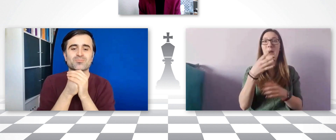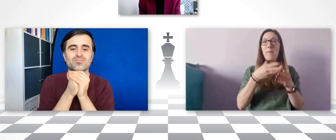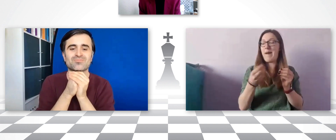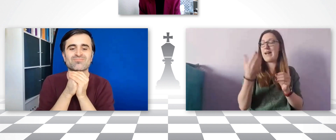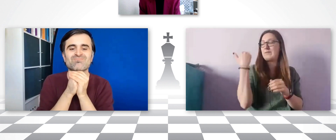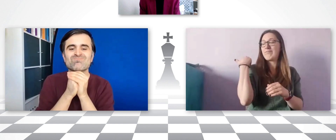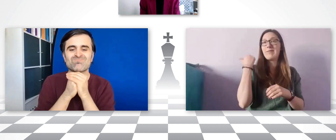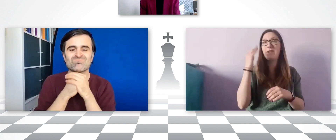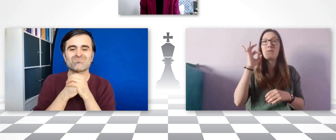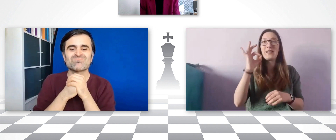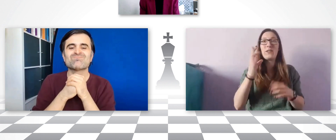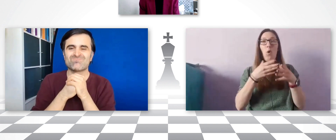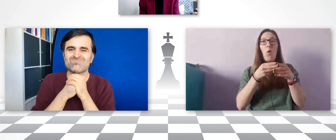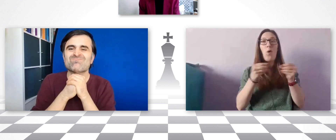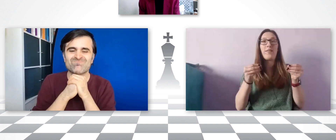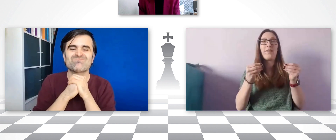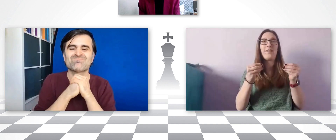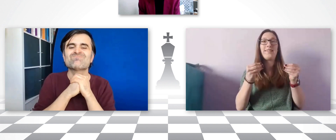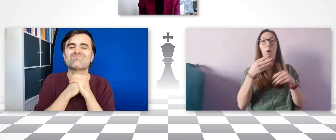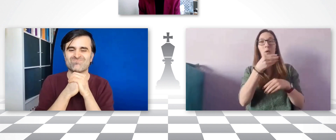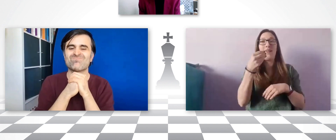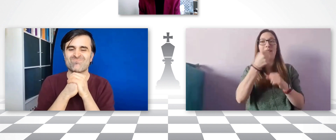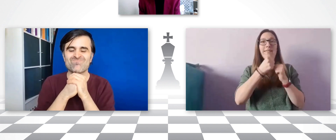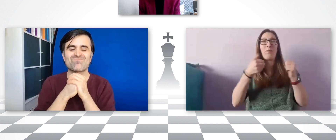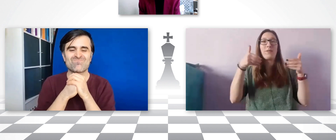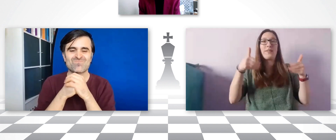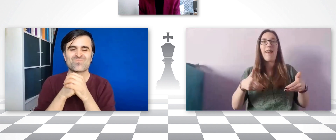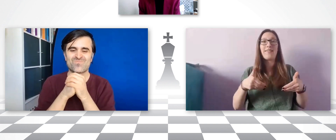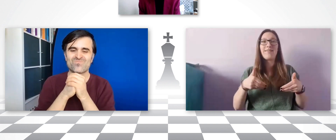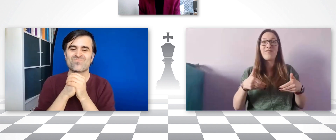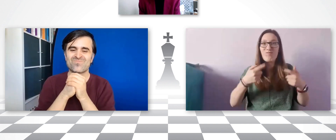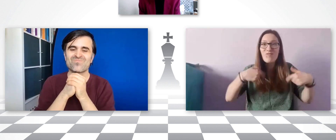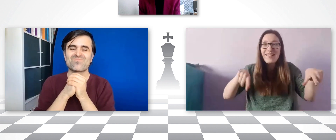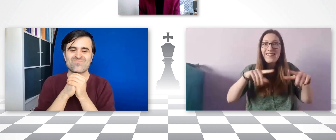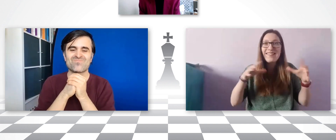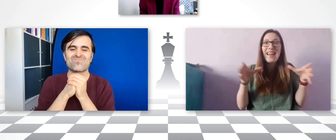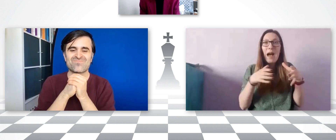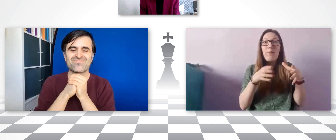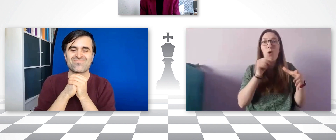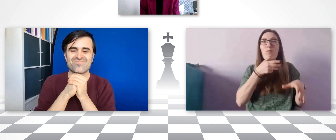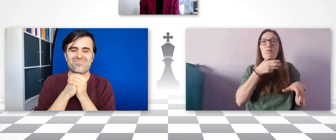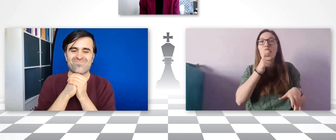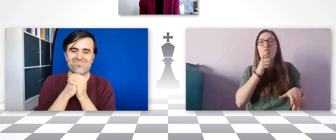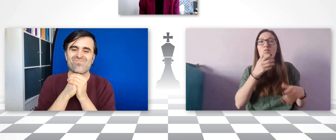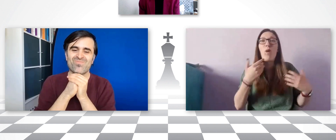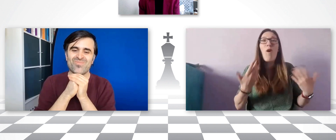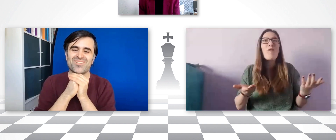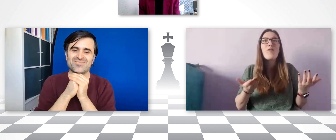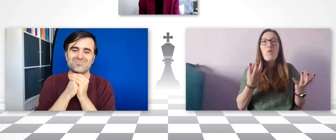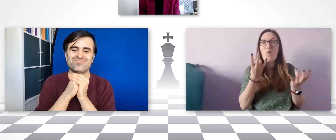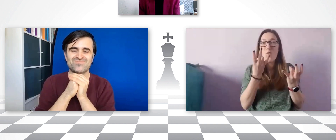precies 100 jaar. Hebben jullie nog een glaasje gedronken met z'n allen? Hoe hebben jullie het gevierd?